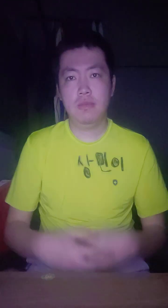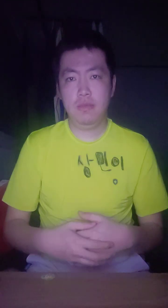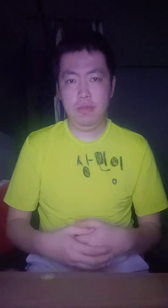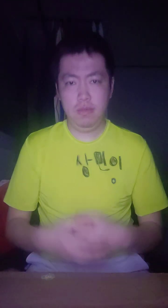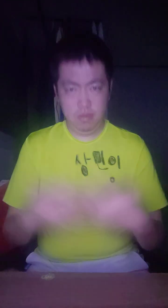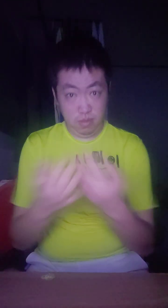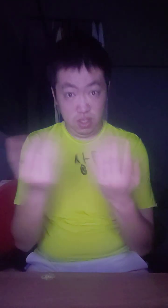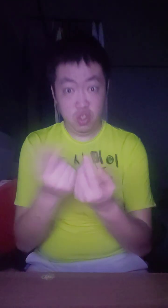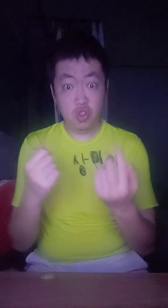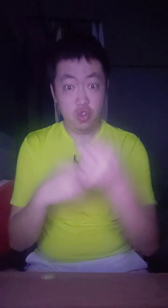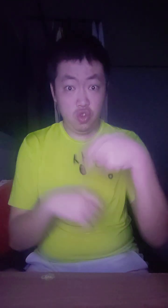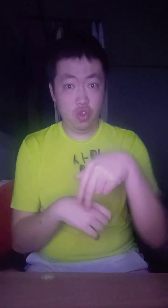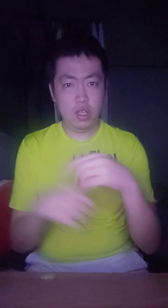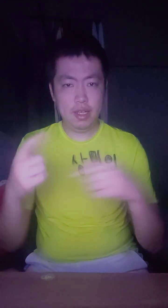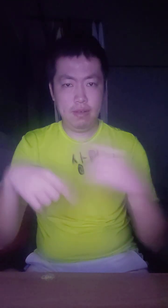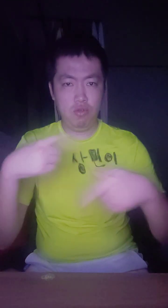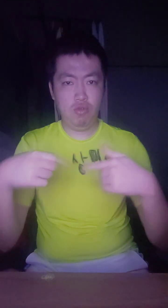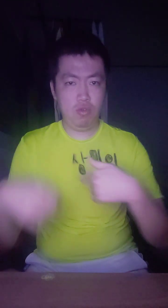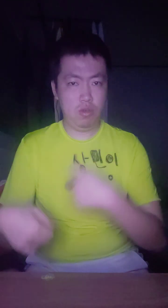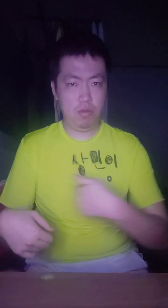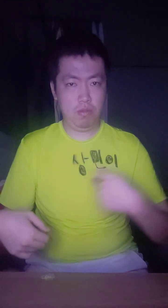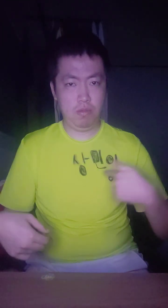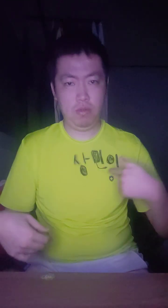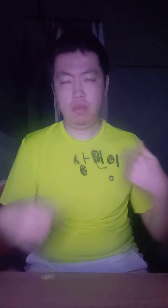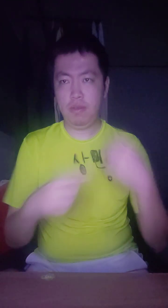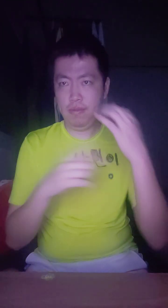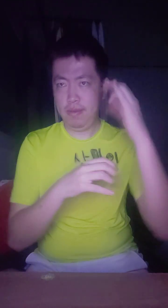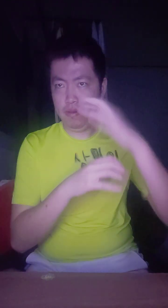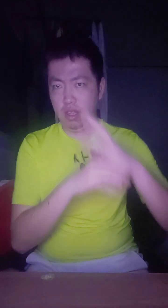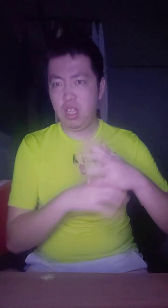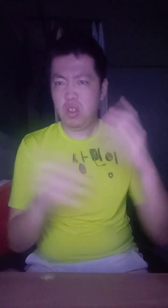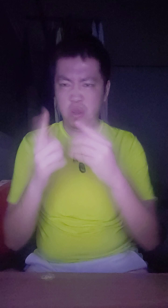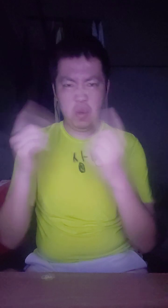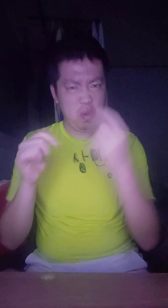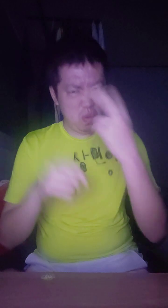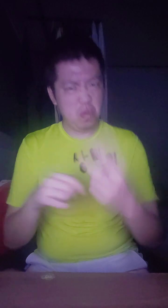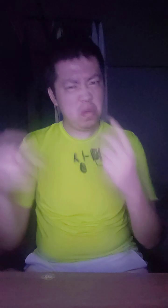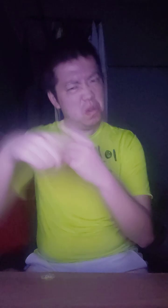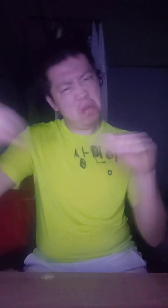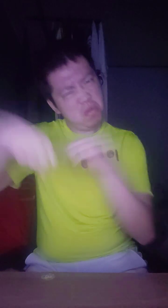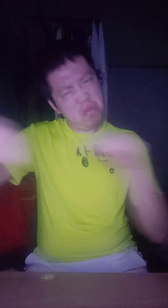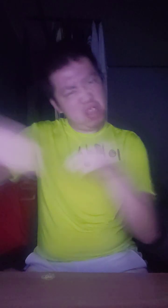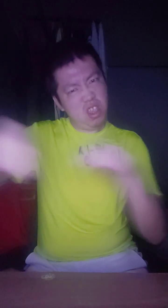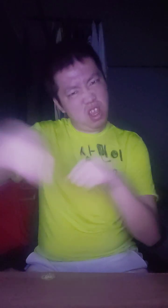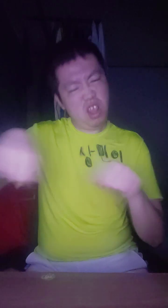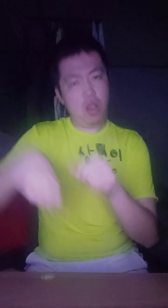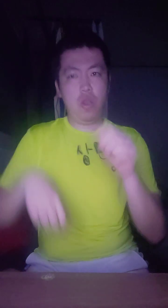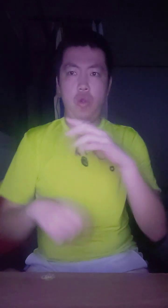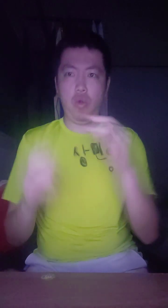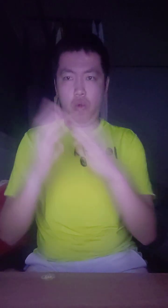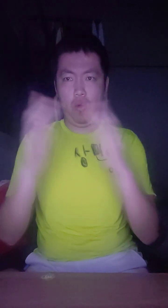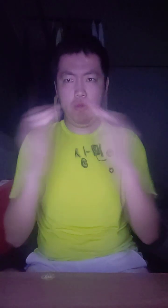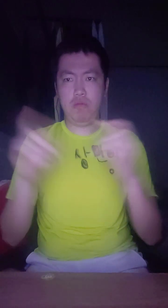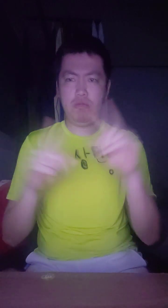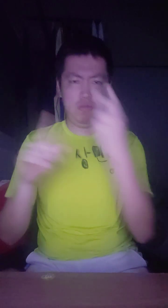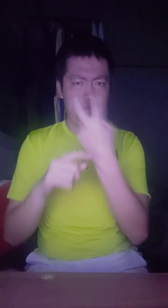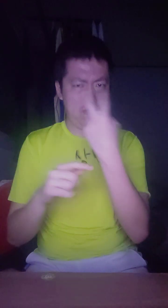충남 천안에서 초등학생과 중학생 등 10여 명이 또래 여학생 2명을 집단 폭행했다는 신고가 접수돼 경찰이 수사에